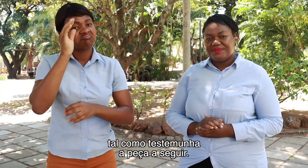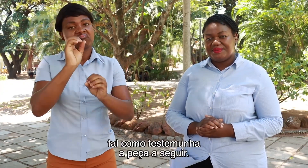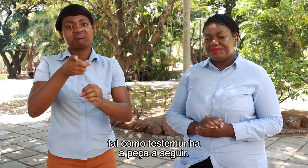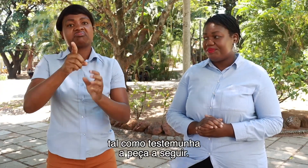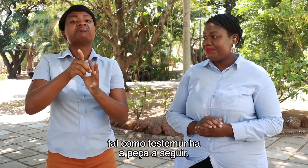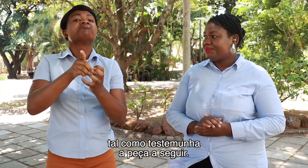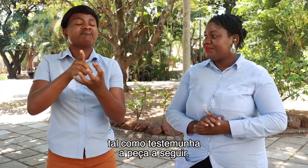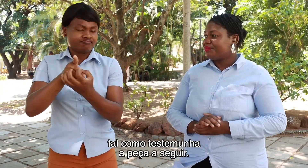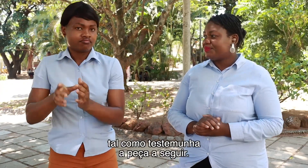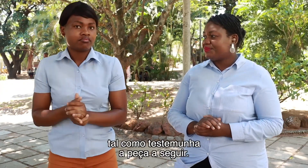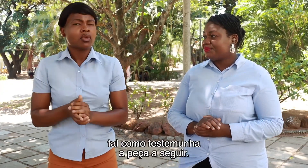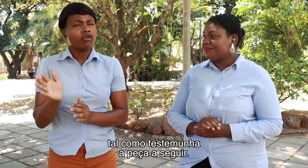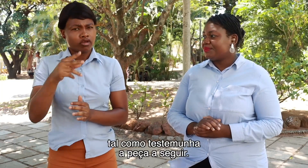como testemunha a peça a seguir.